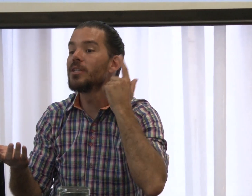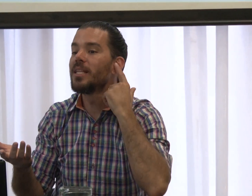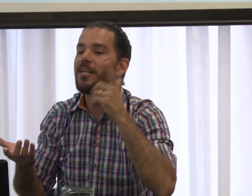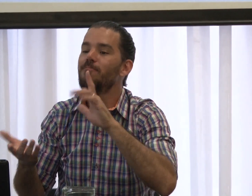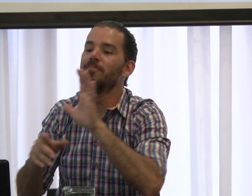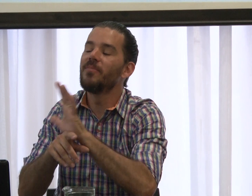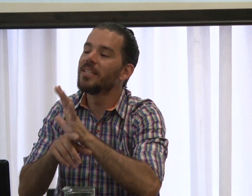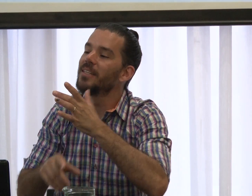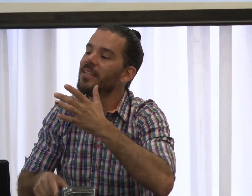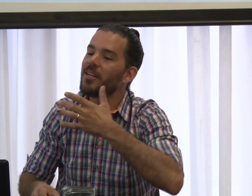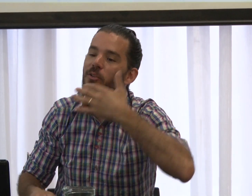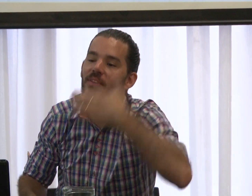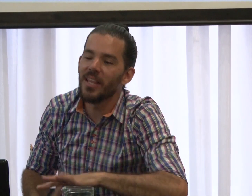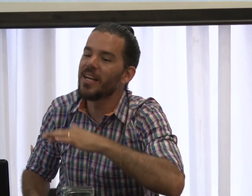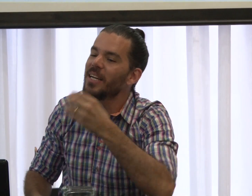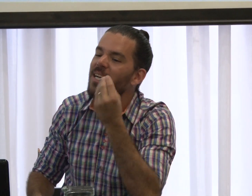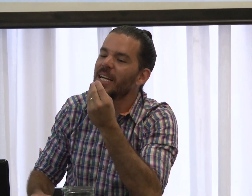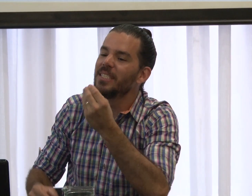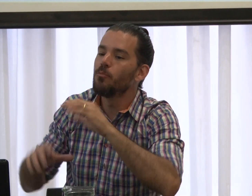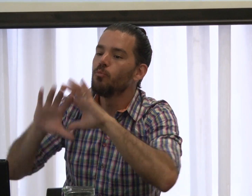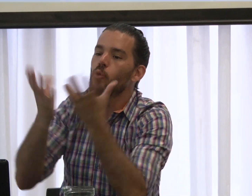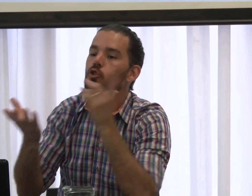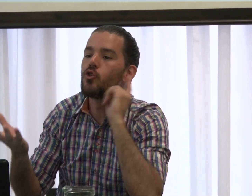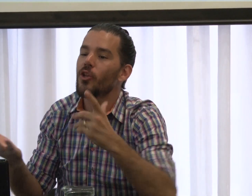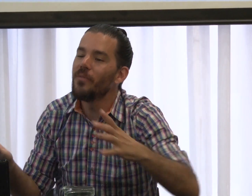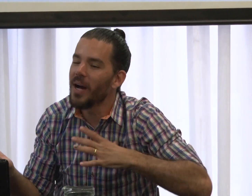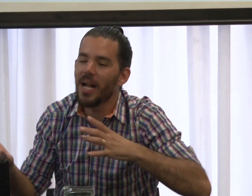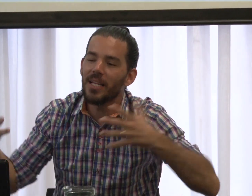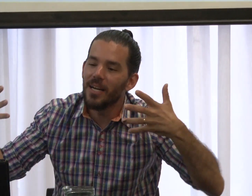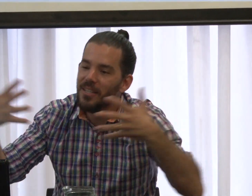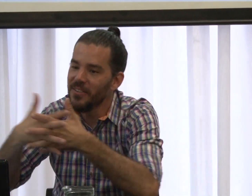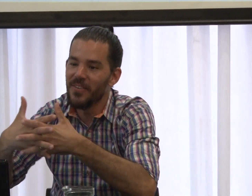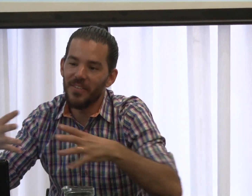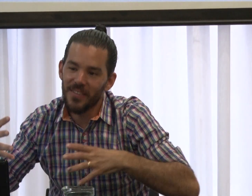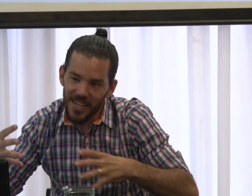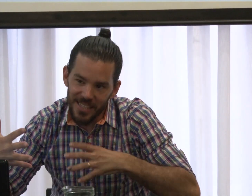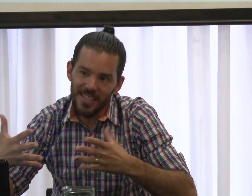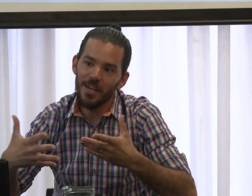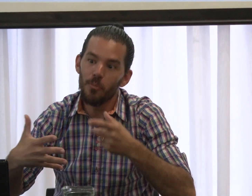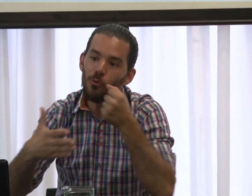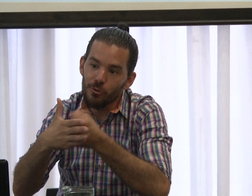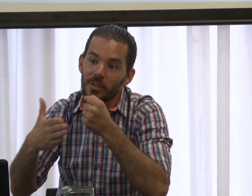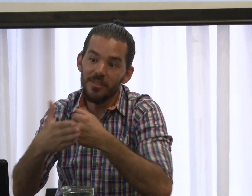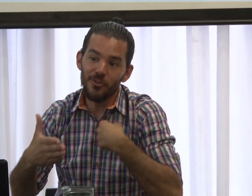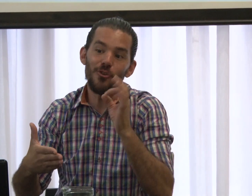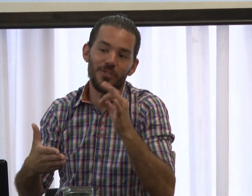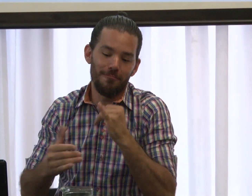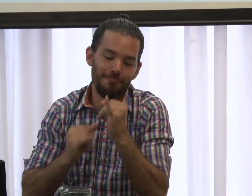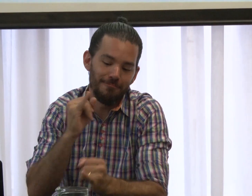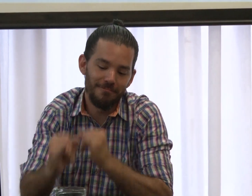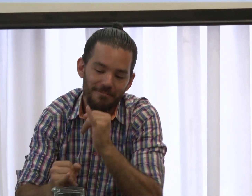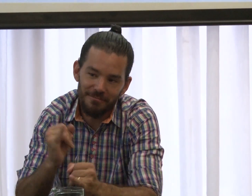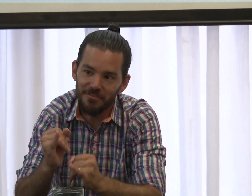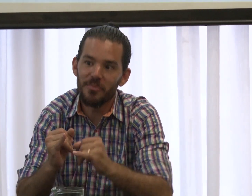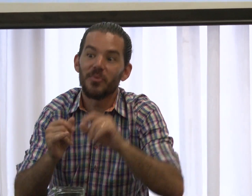muy difícil que hay que tomar. Pero eso depende de cada familia. Hay familias que buscan incesantemente que el